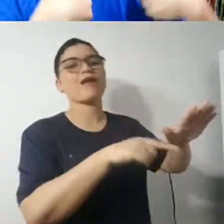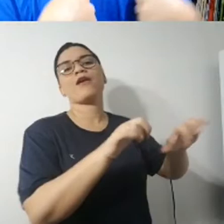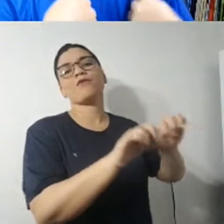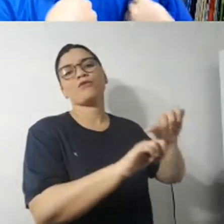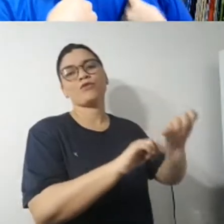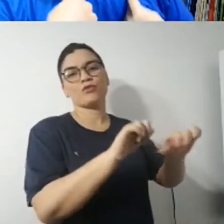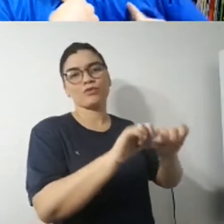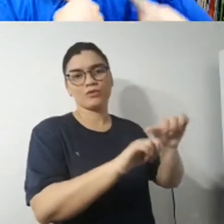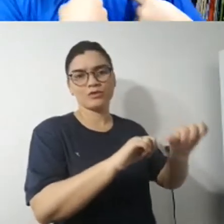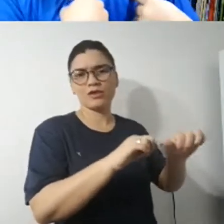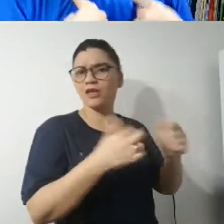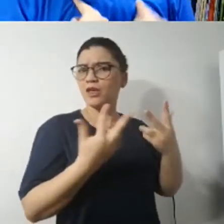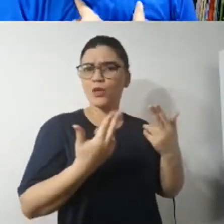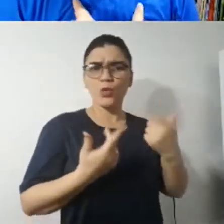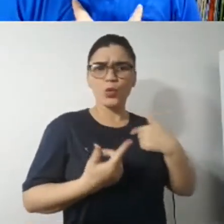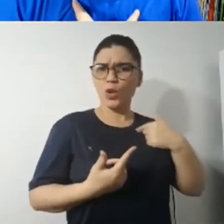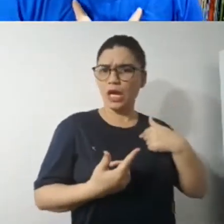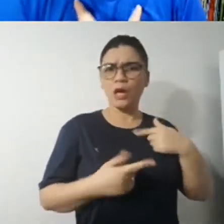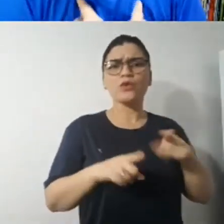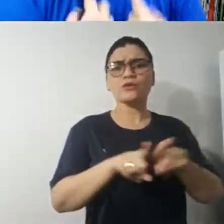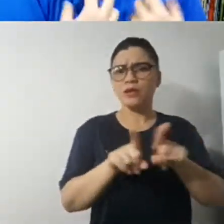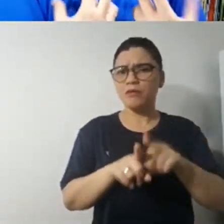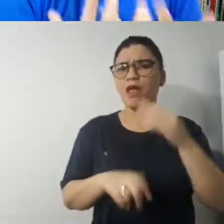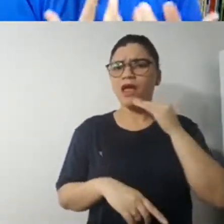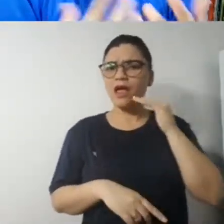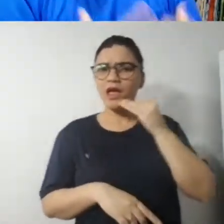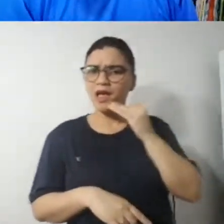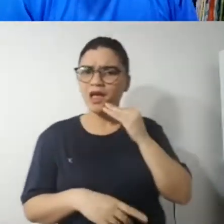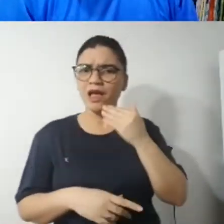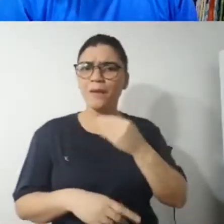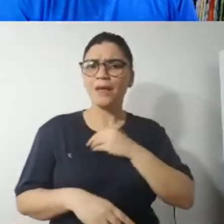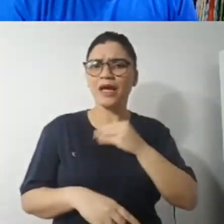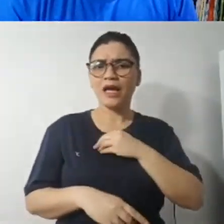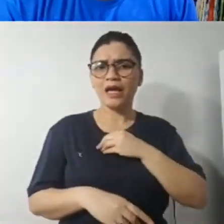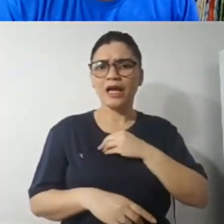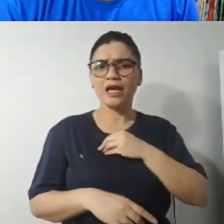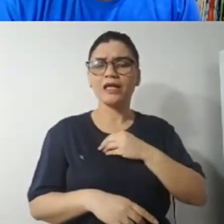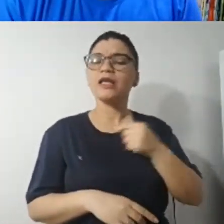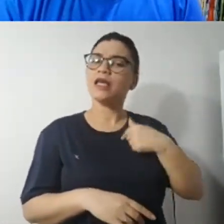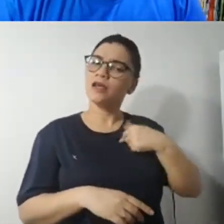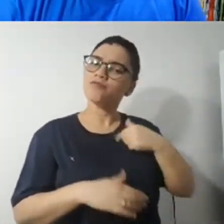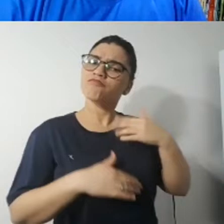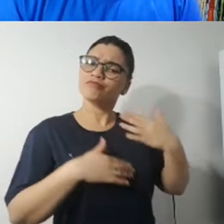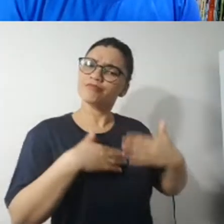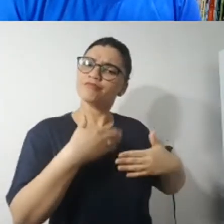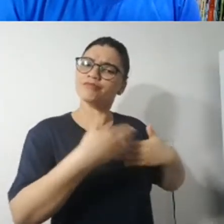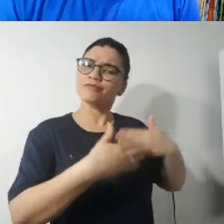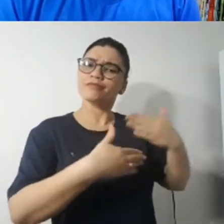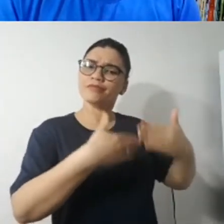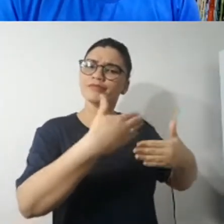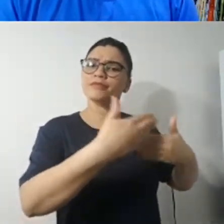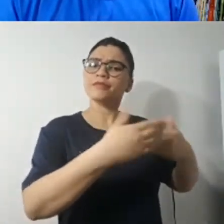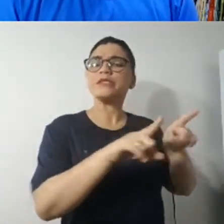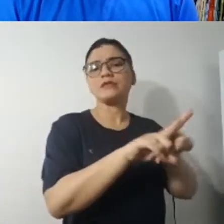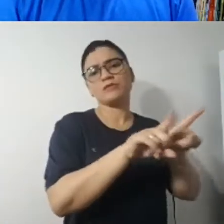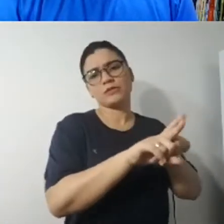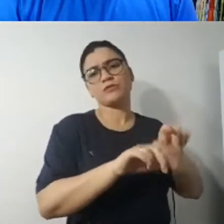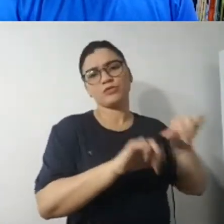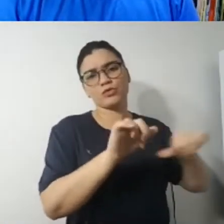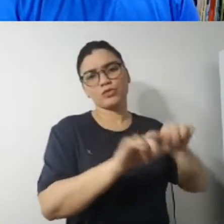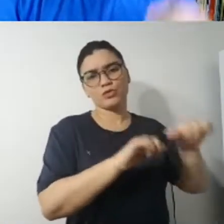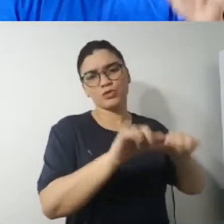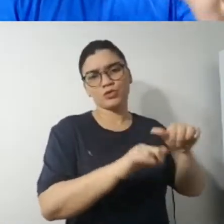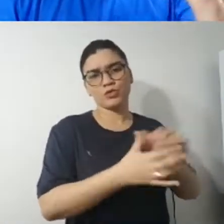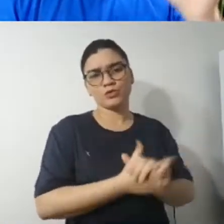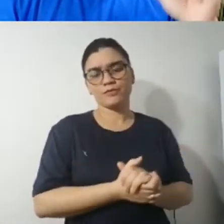também tenho os meus defeitos e estou me conformando à imagem de Cristo. Então, irmãos, uma característica do convívio cristão